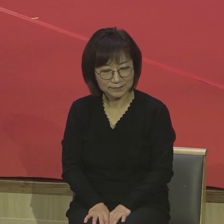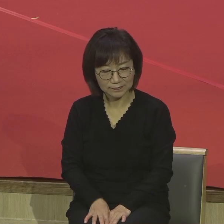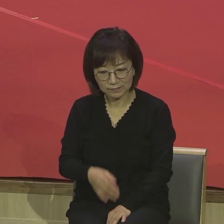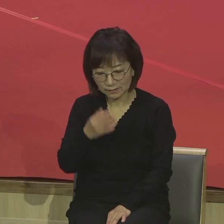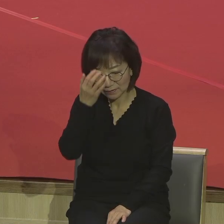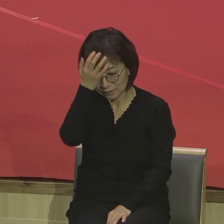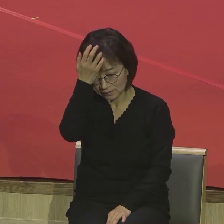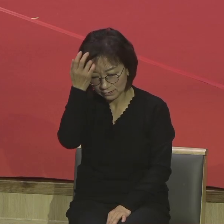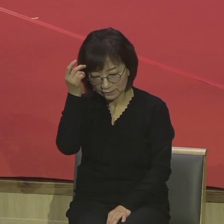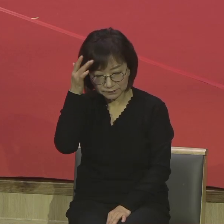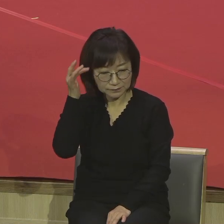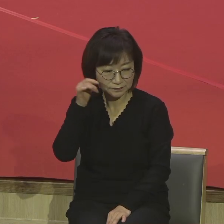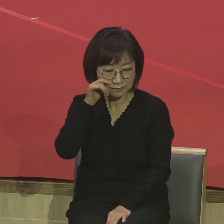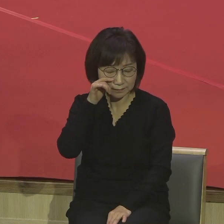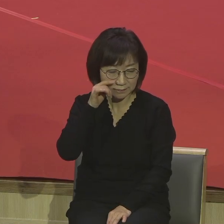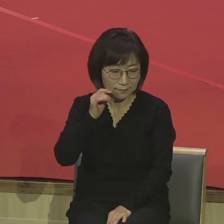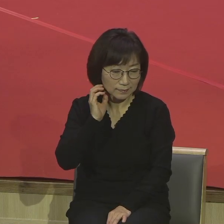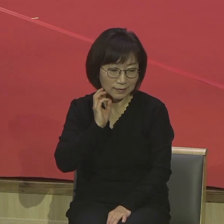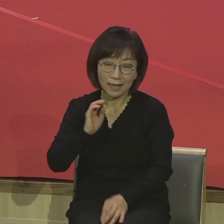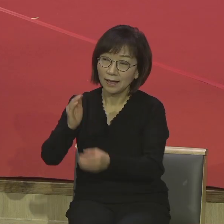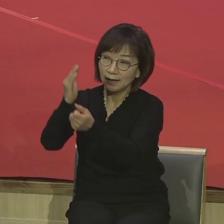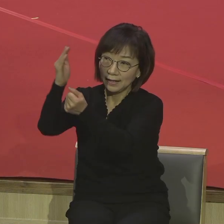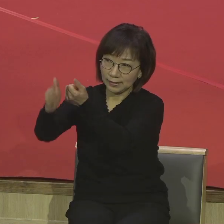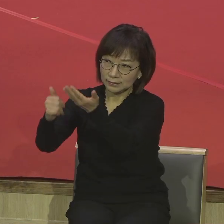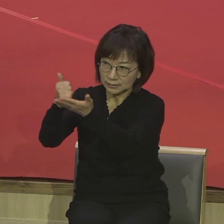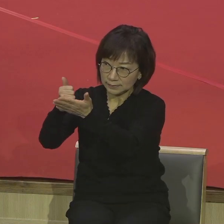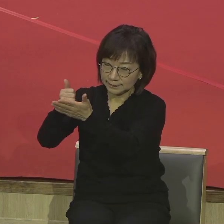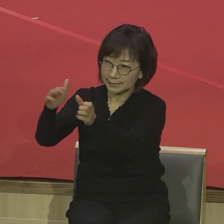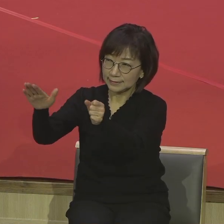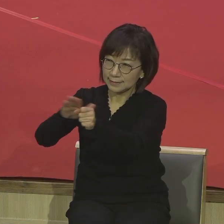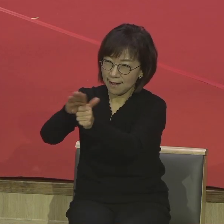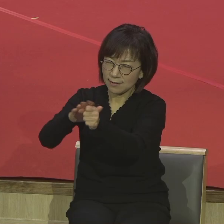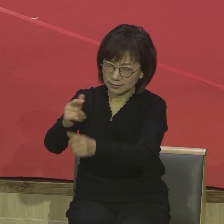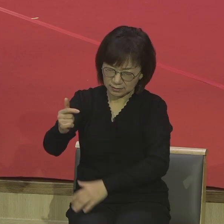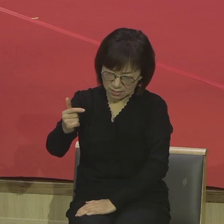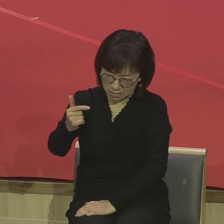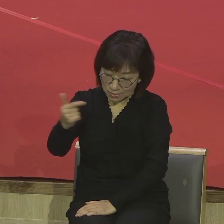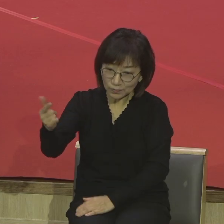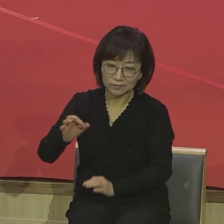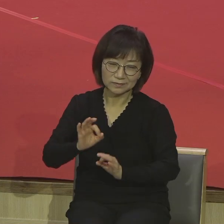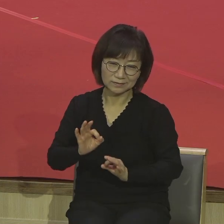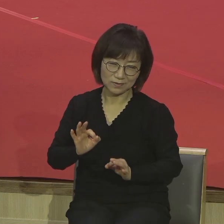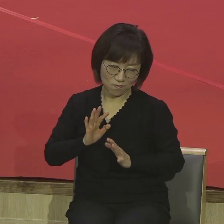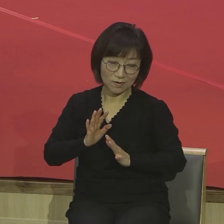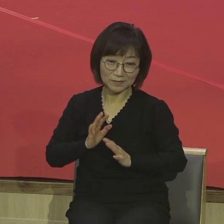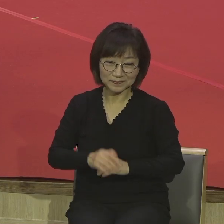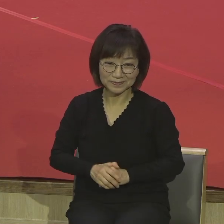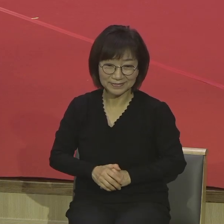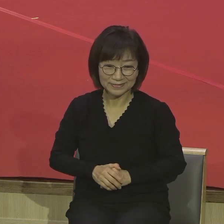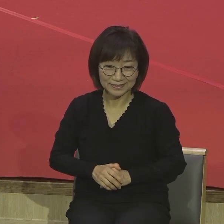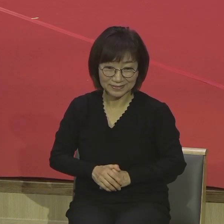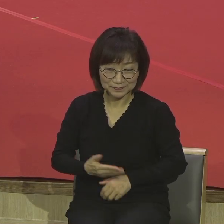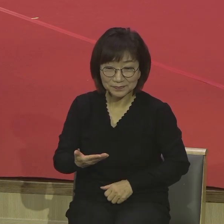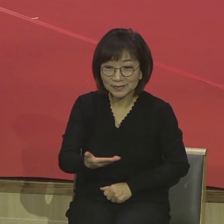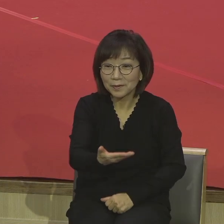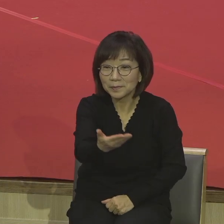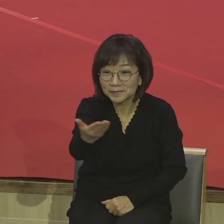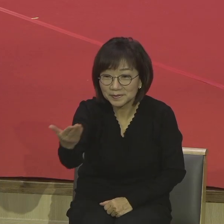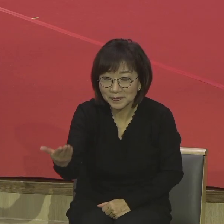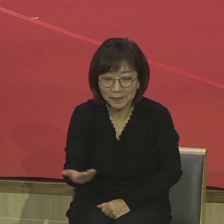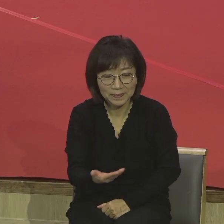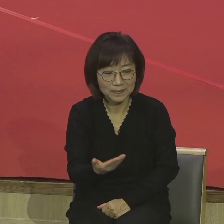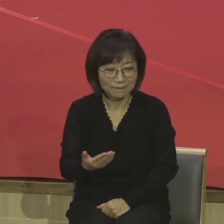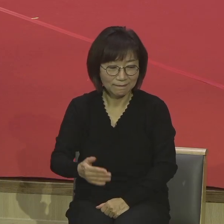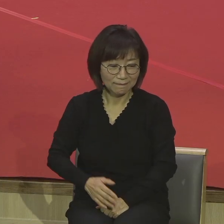하나님의 사랑이 얼마나 크고 놀라운지를 보여주겠습니다. 이 성탄절 맞이해서 우리 예언계 모든